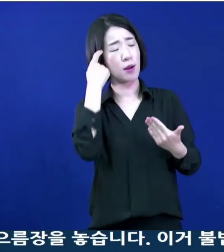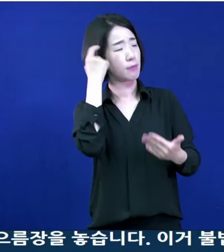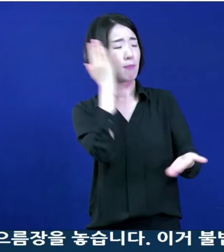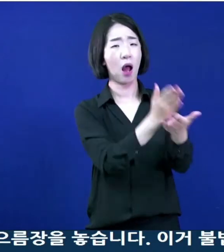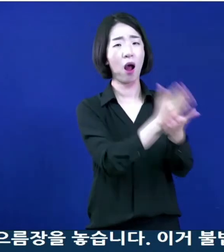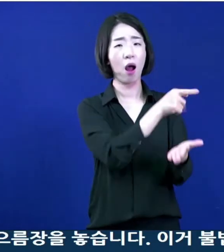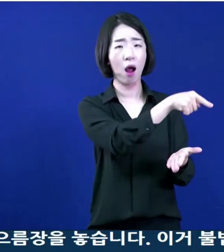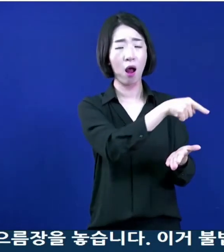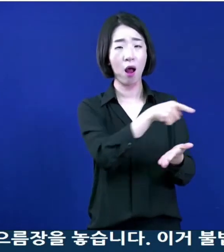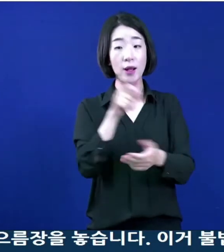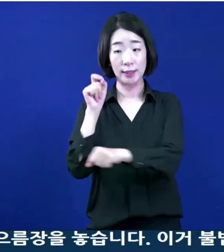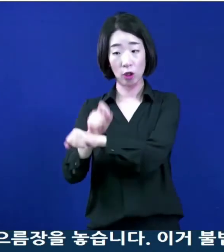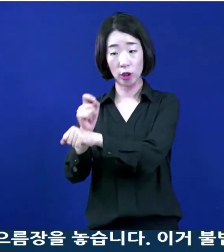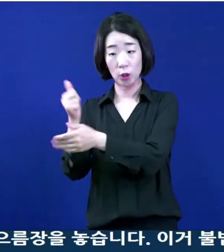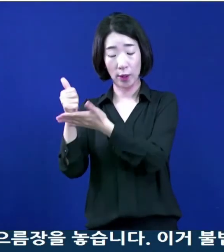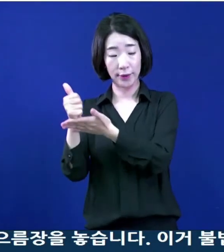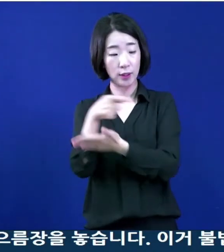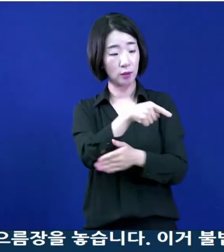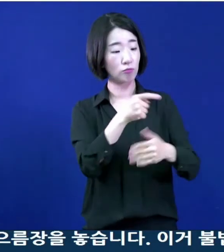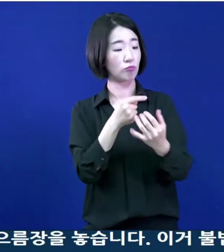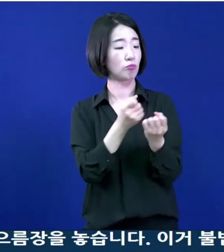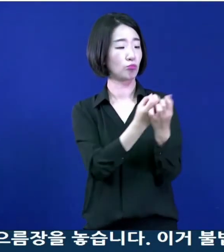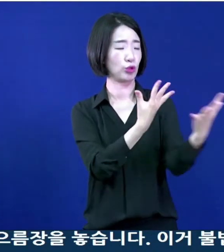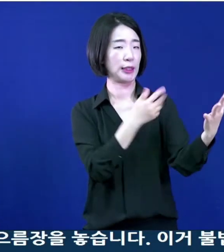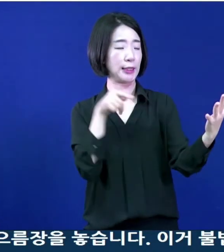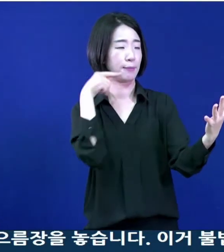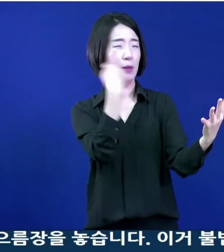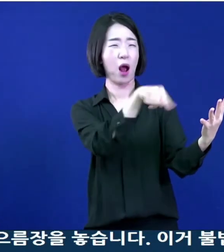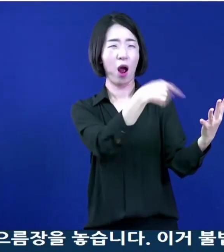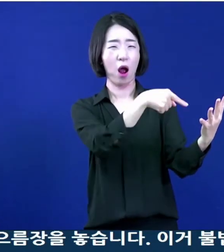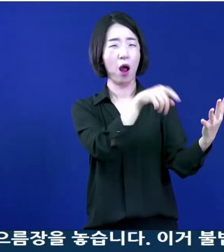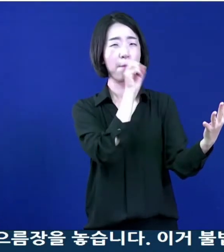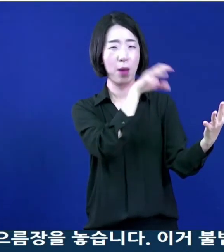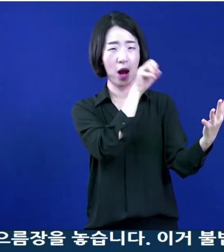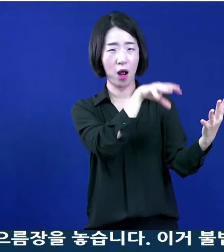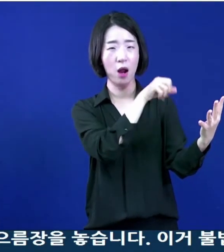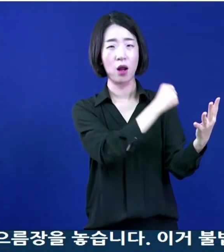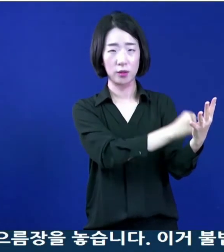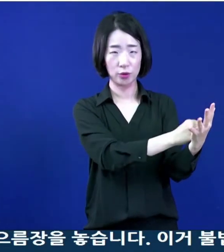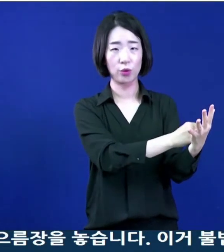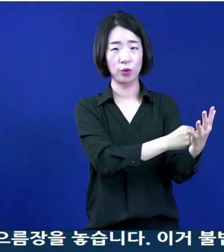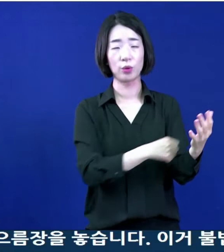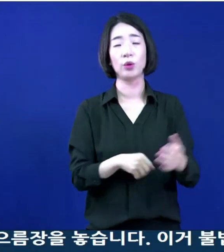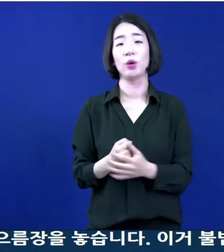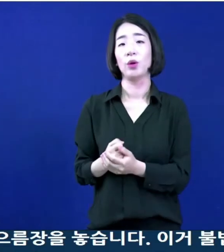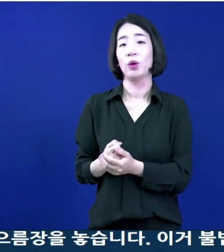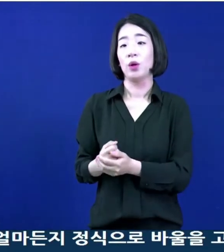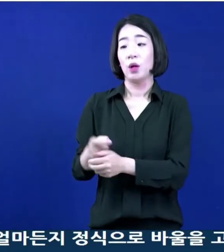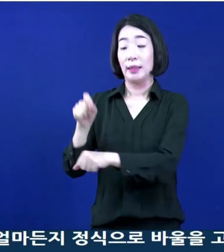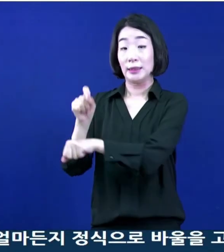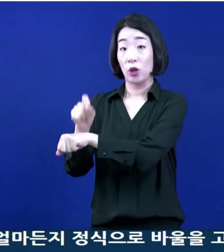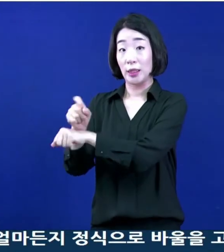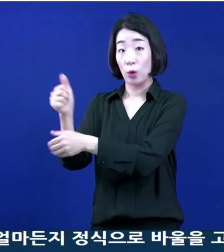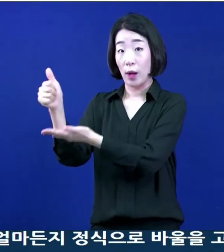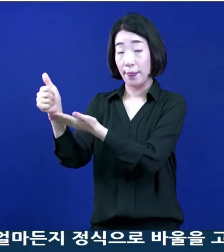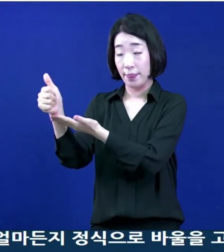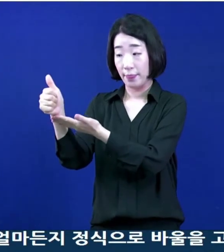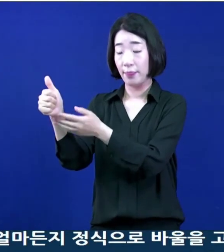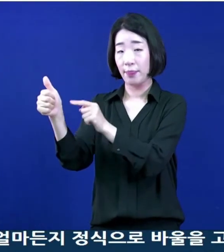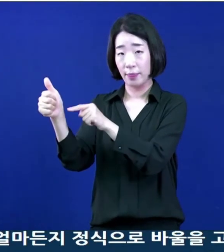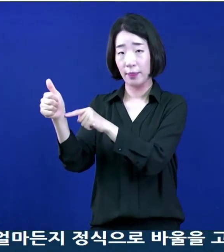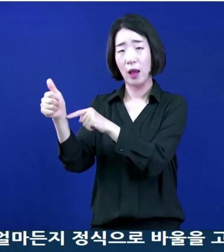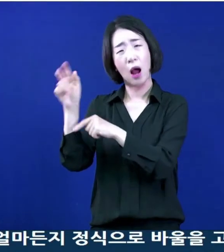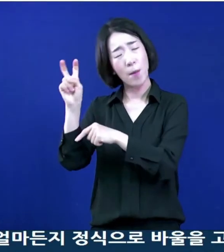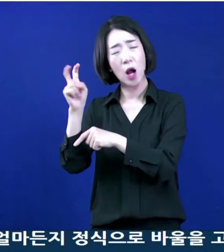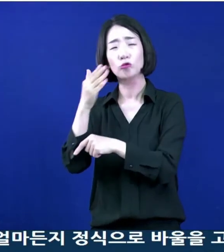통한 거예요. 저는 이걸 이렇게 읽으면서 이 정도 되면 서기장이, 이 서기장은 아마 유대인